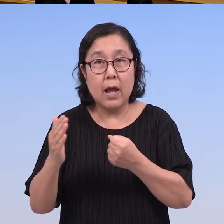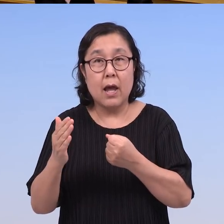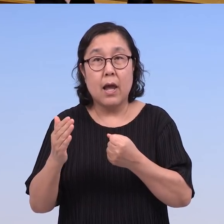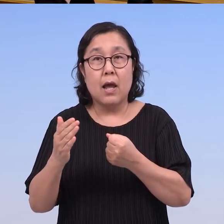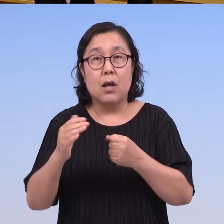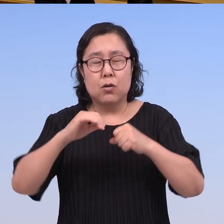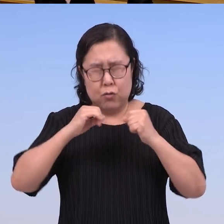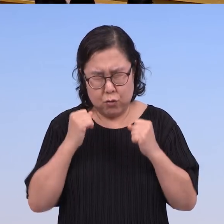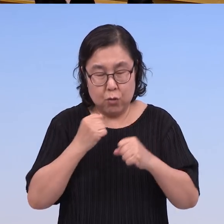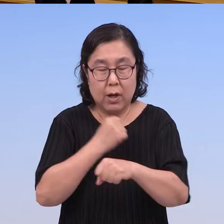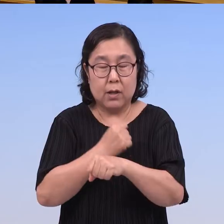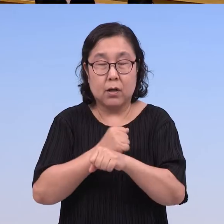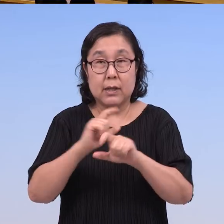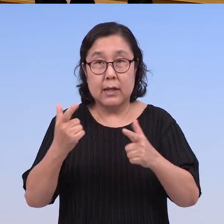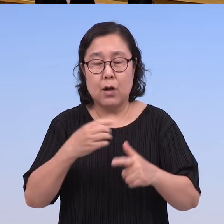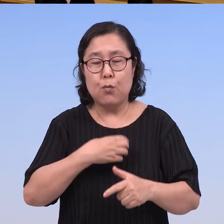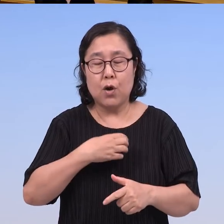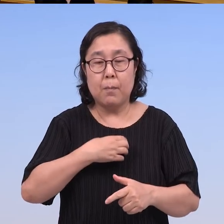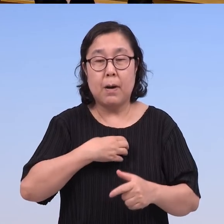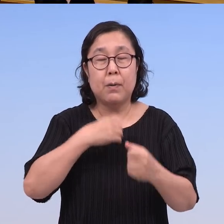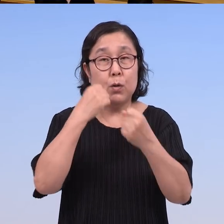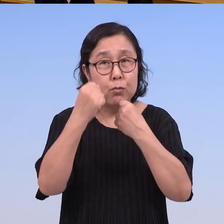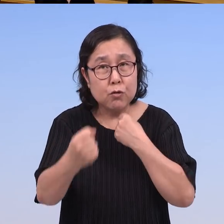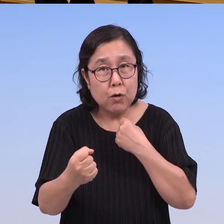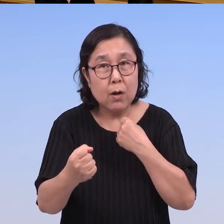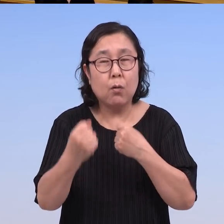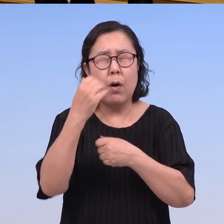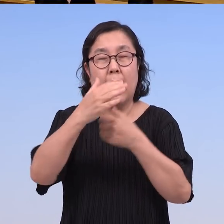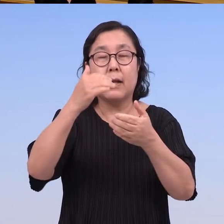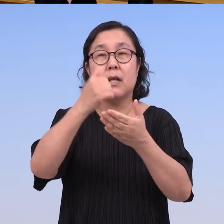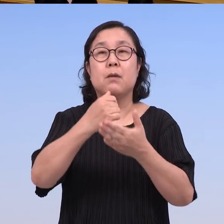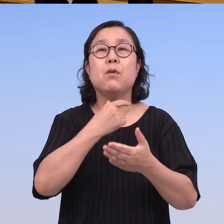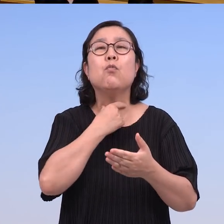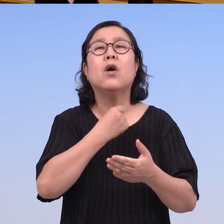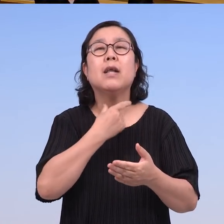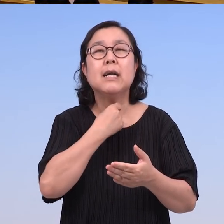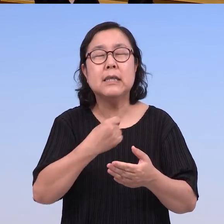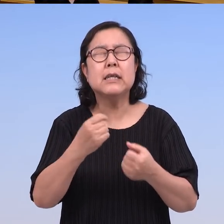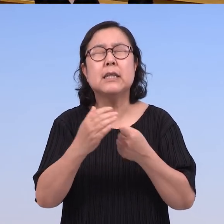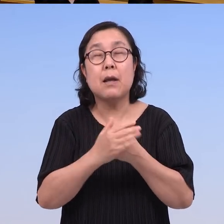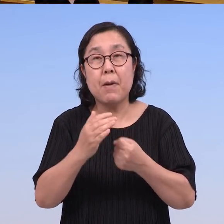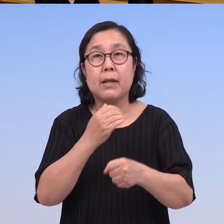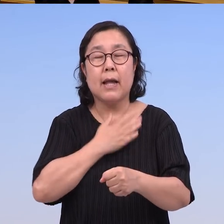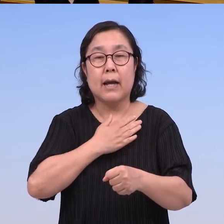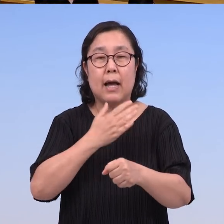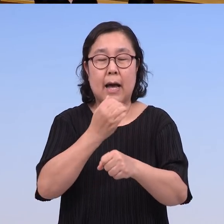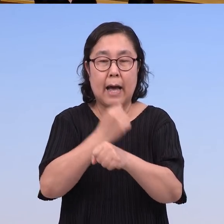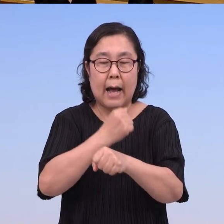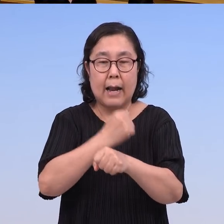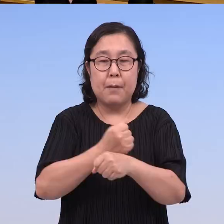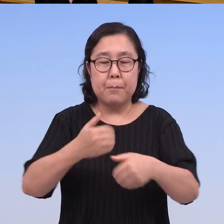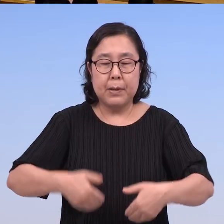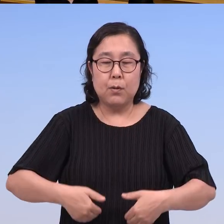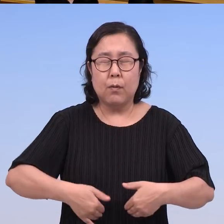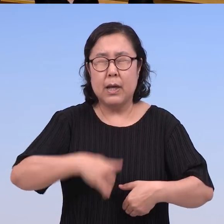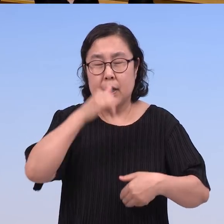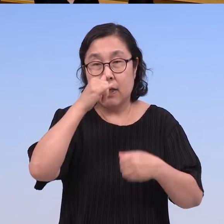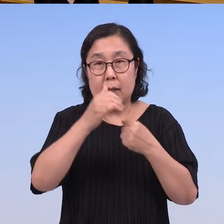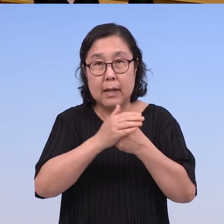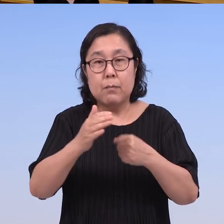그 일에 당위성이 있기 때문에, 하나님이 원하시기 때문에 도전한 거예요.